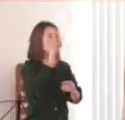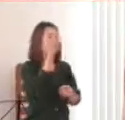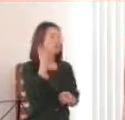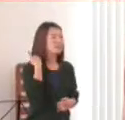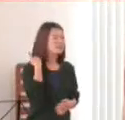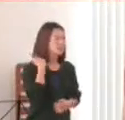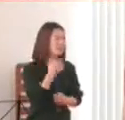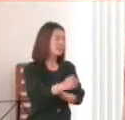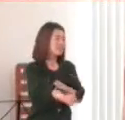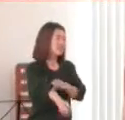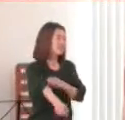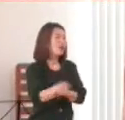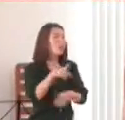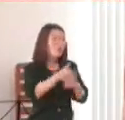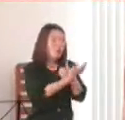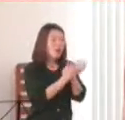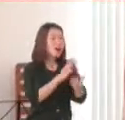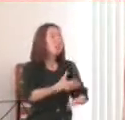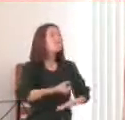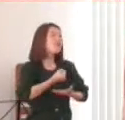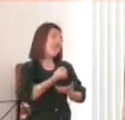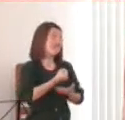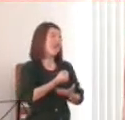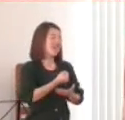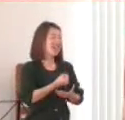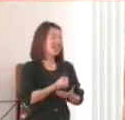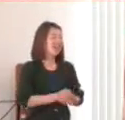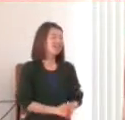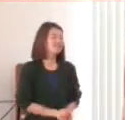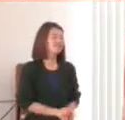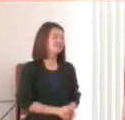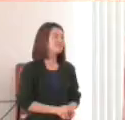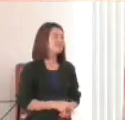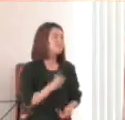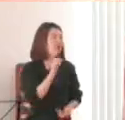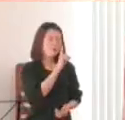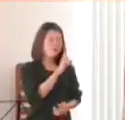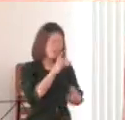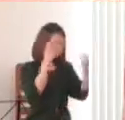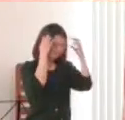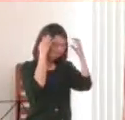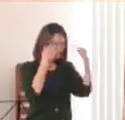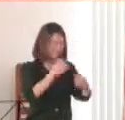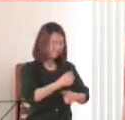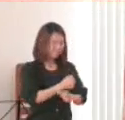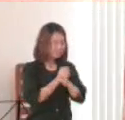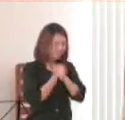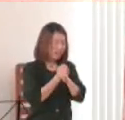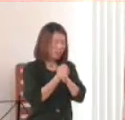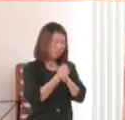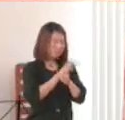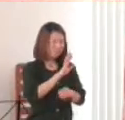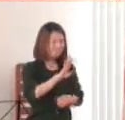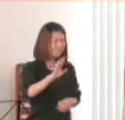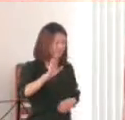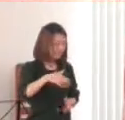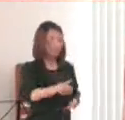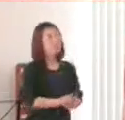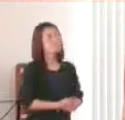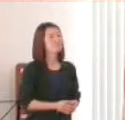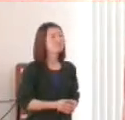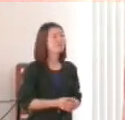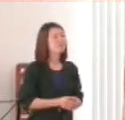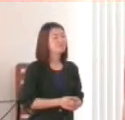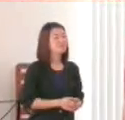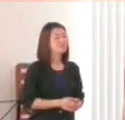。どんな災害にも、どんな試練にも、どんな必要にも対応するためにイエス様は生まれ